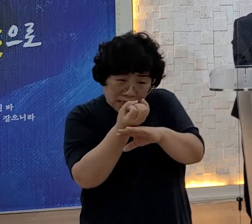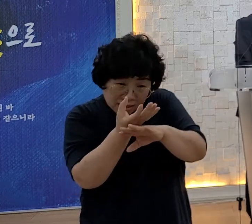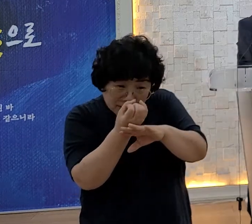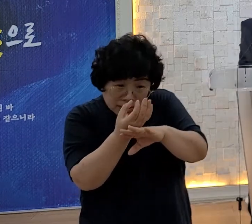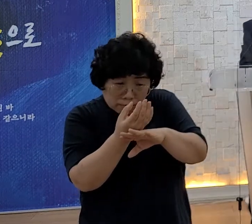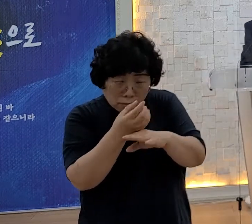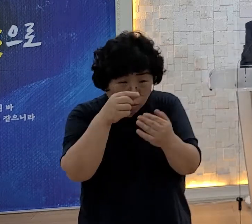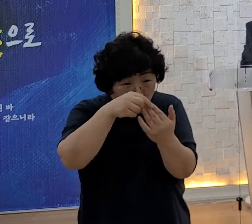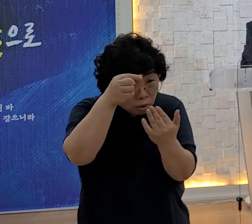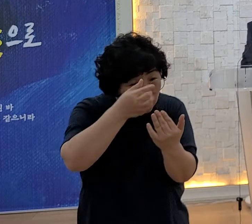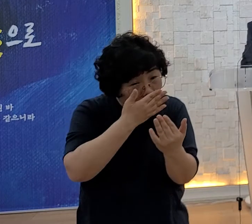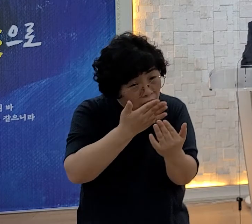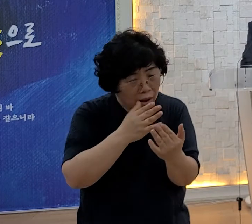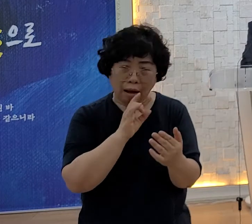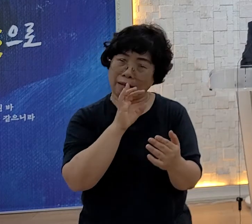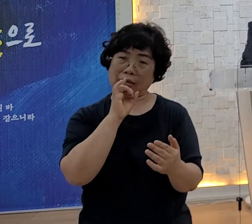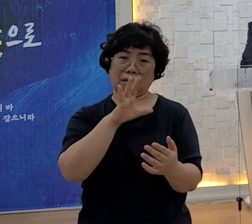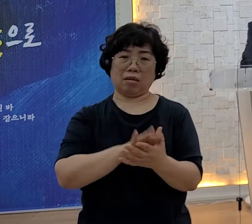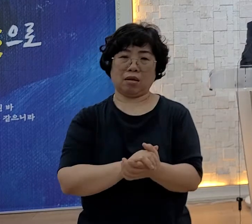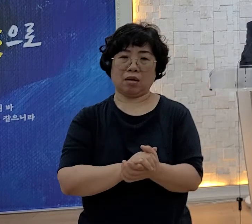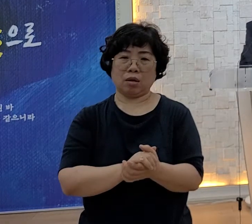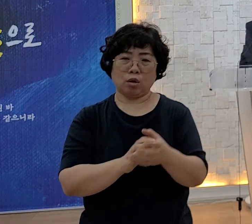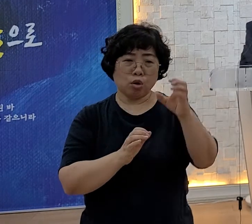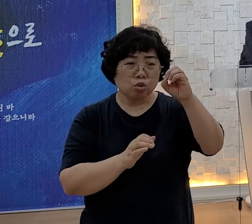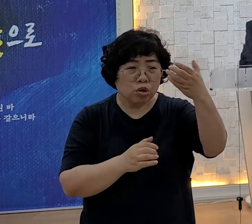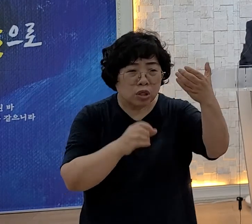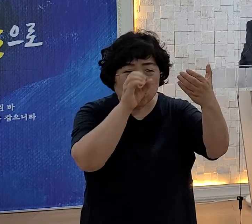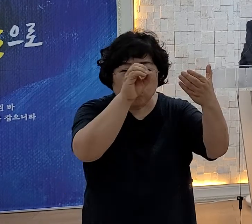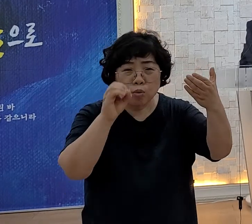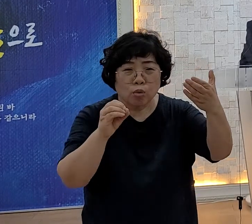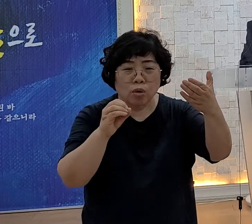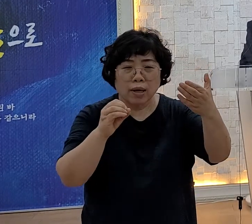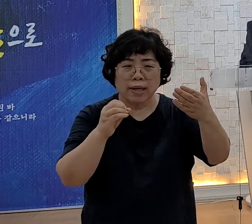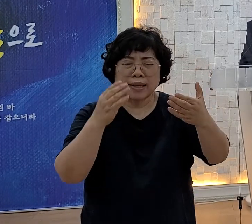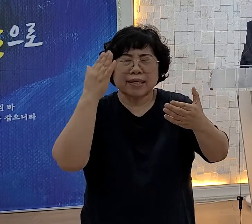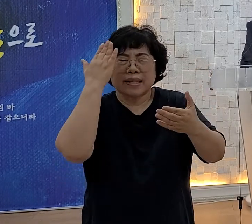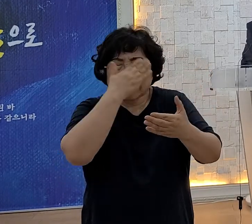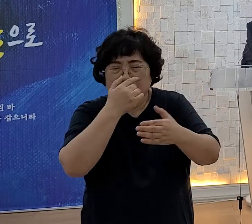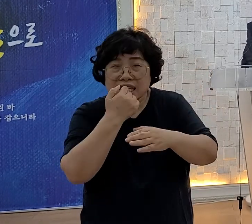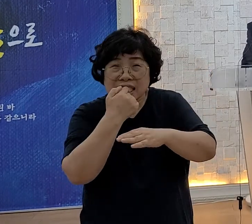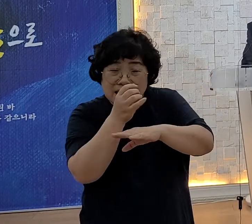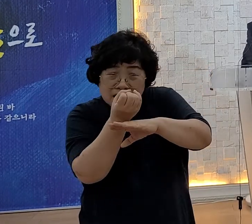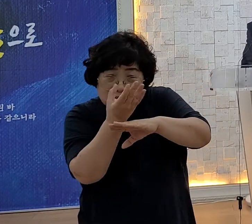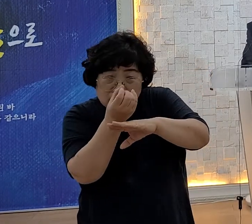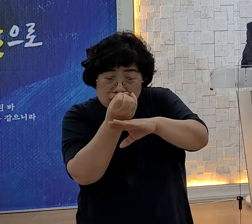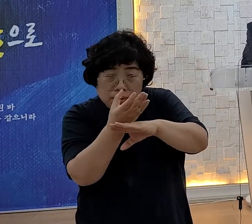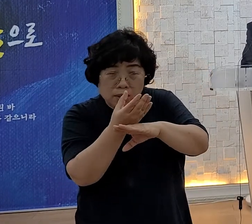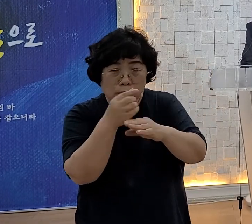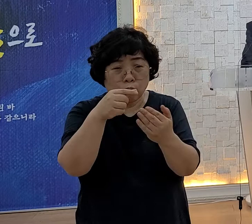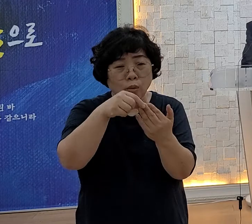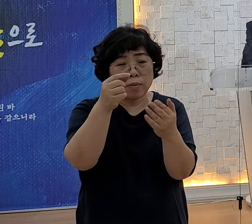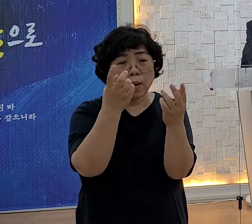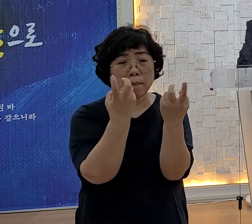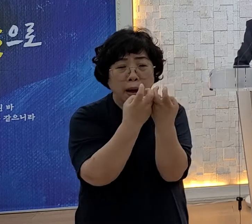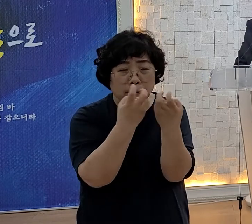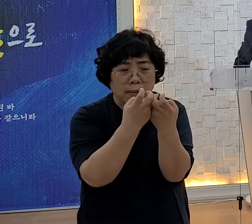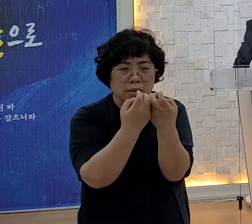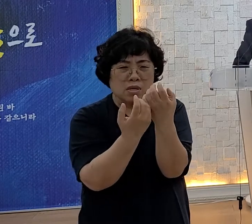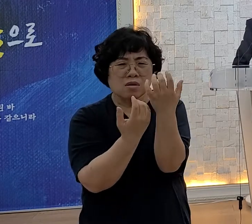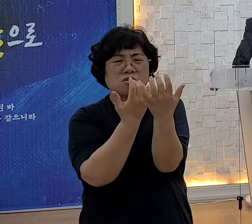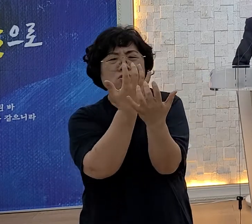그냥 순도 99.9의 그 순금을 뽑아내려면 용광로를 거쳐야 합니다. 그 방법이